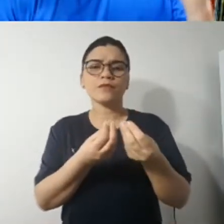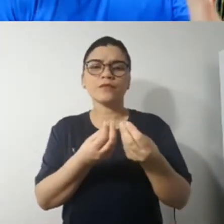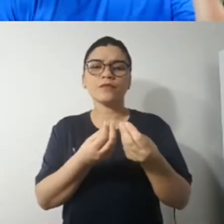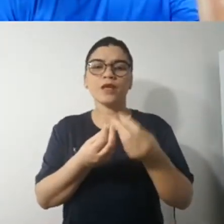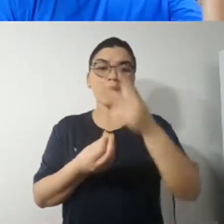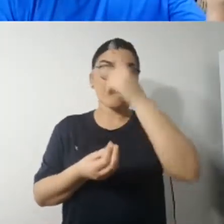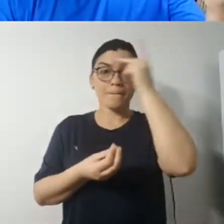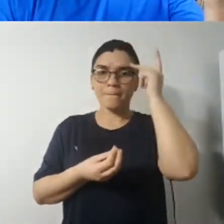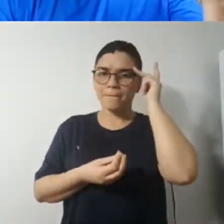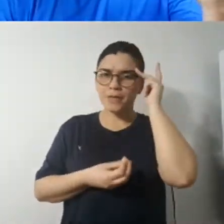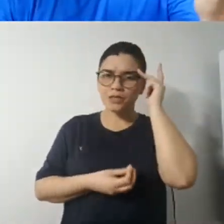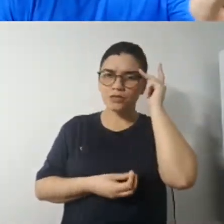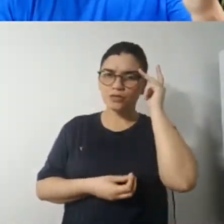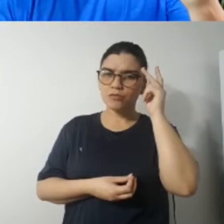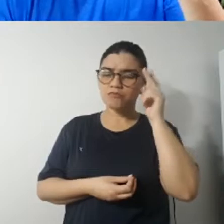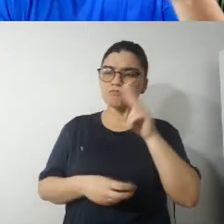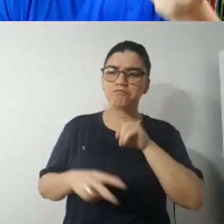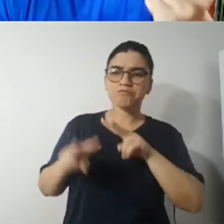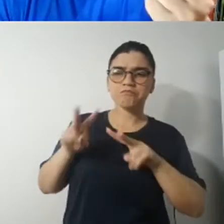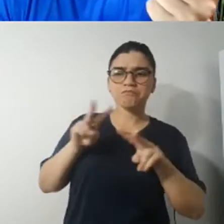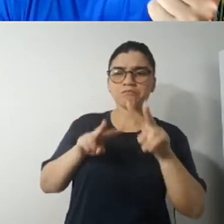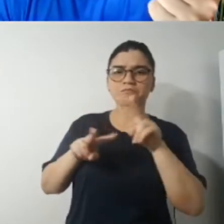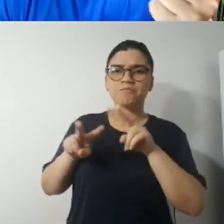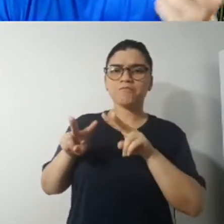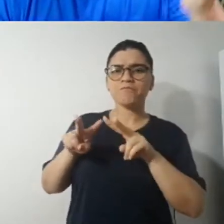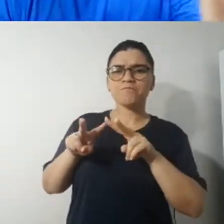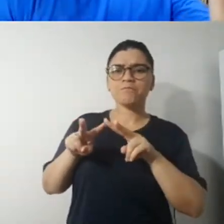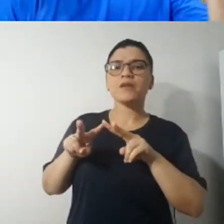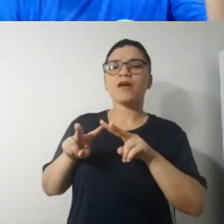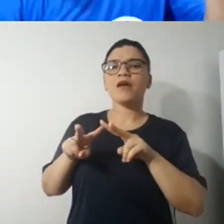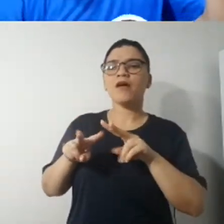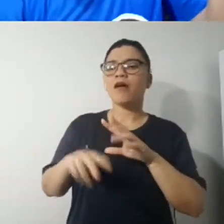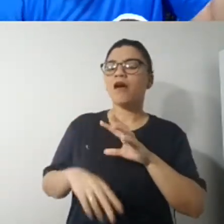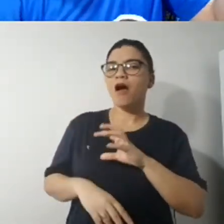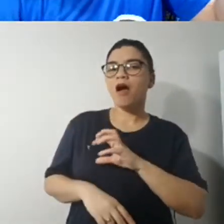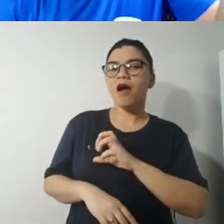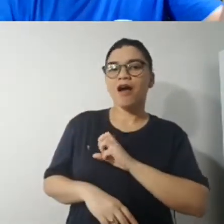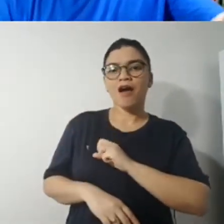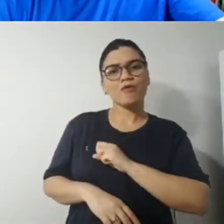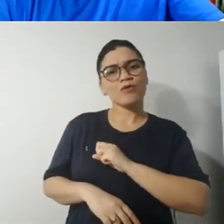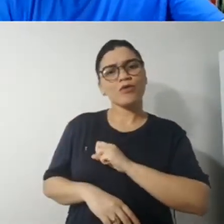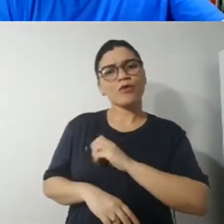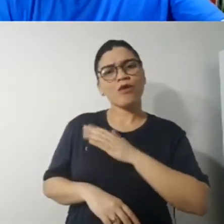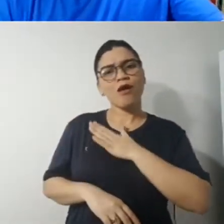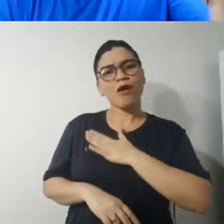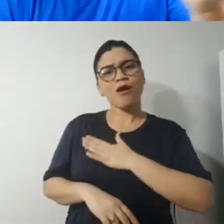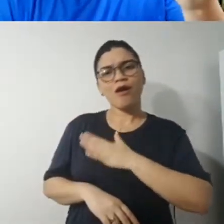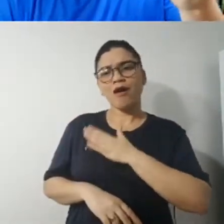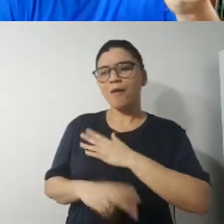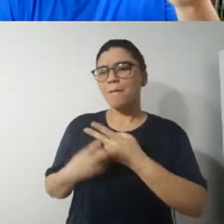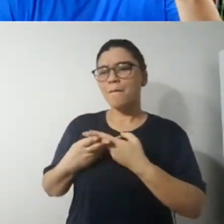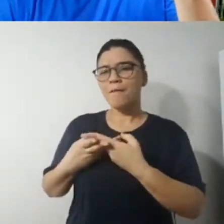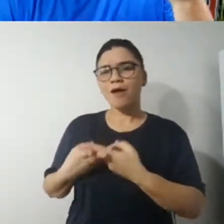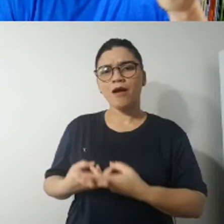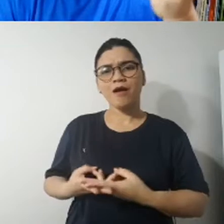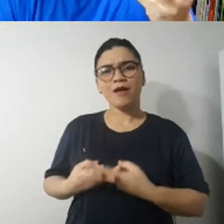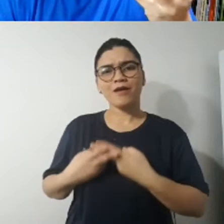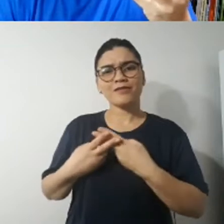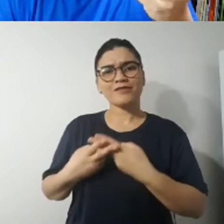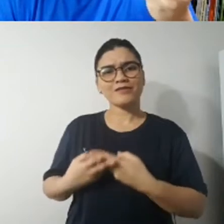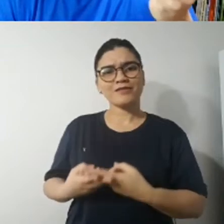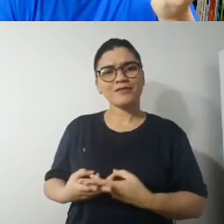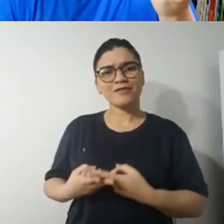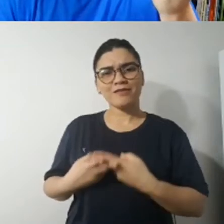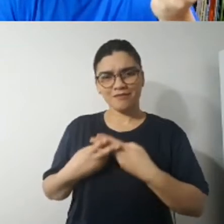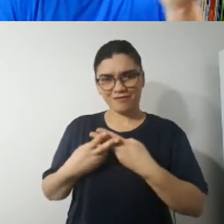para o outro com um olhar amoroso, com um olhar paciente, com um olhar